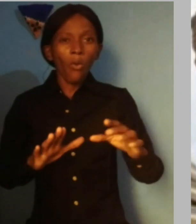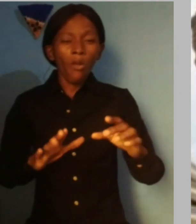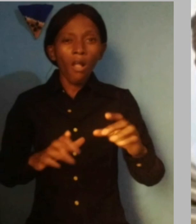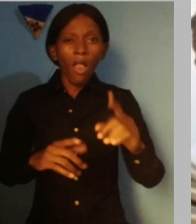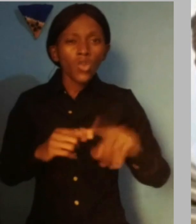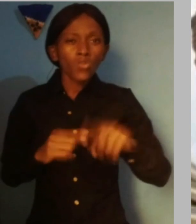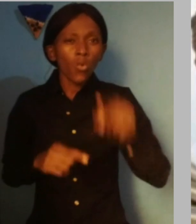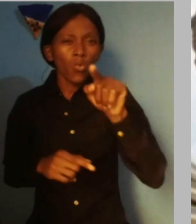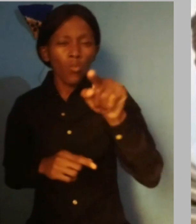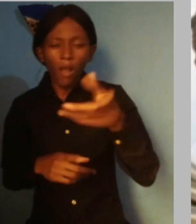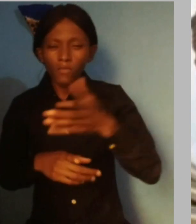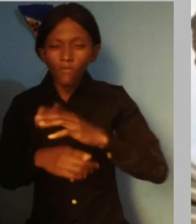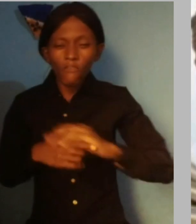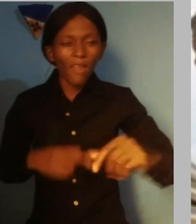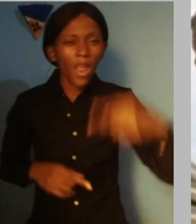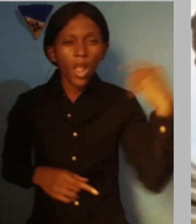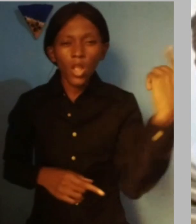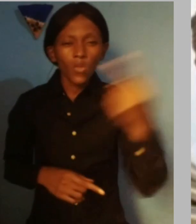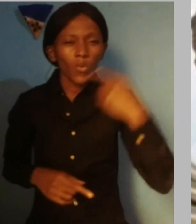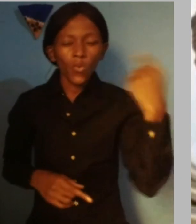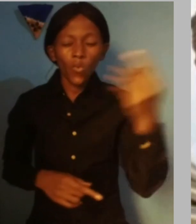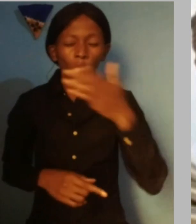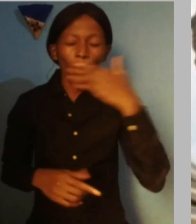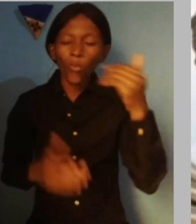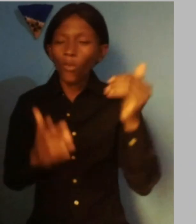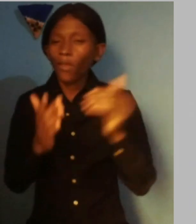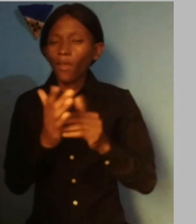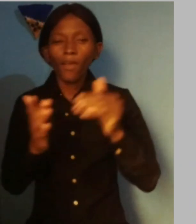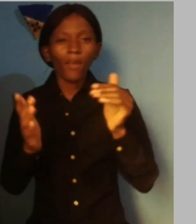les actions de tous à être meilleures.